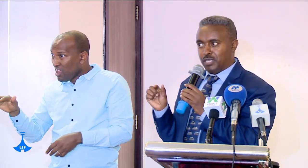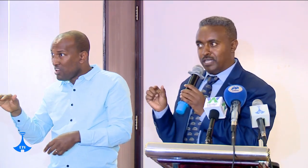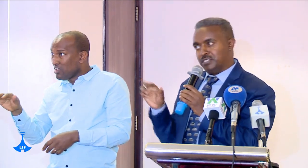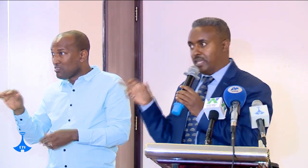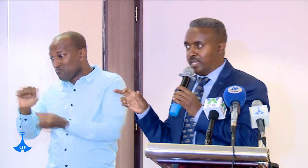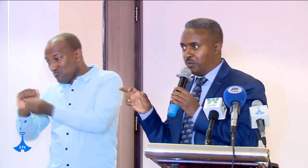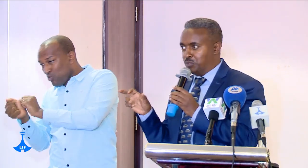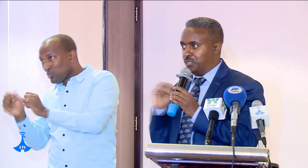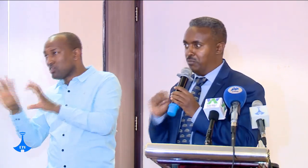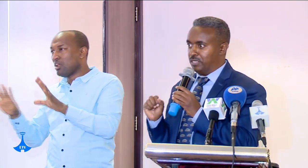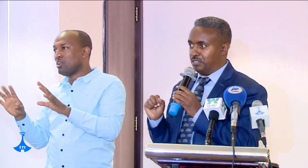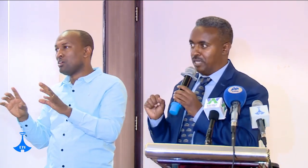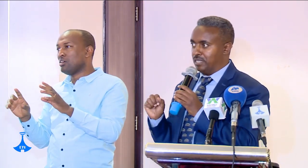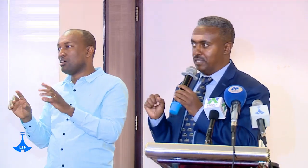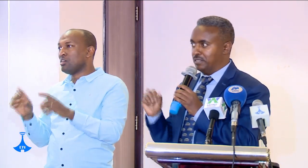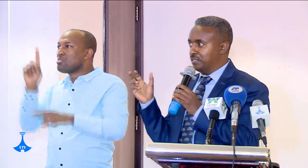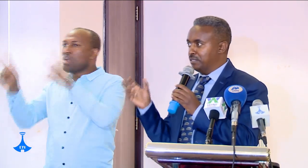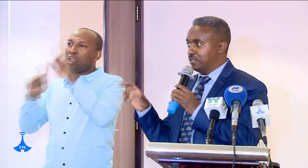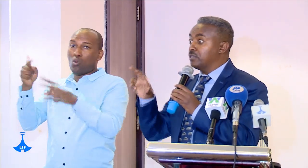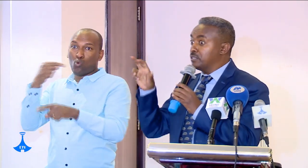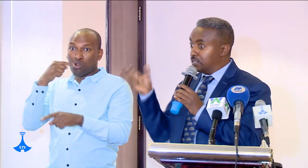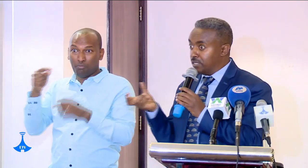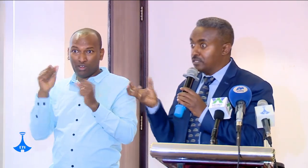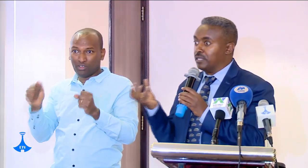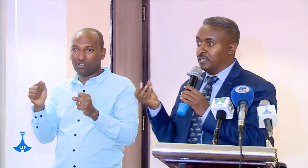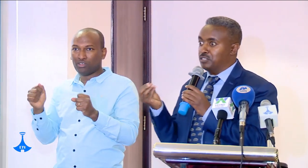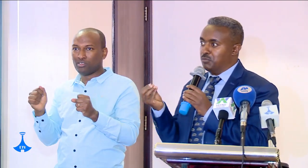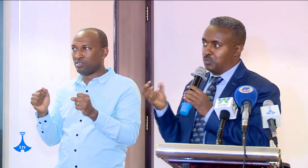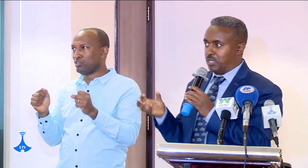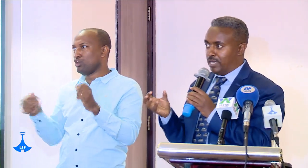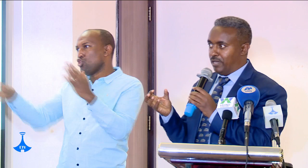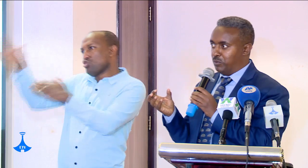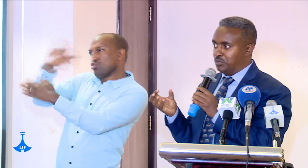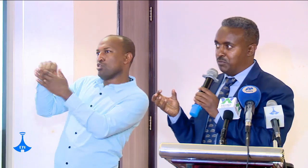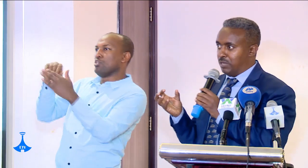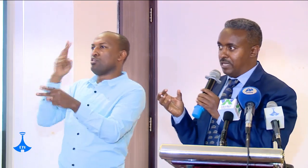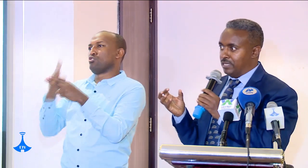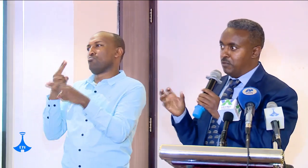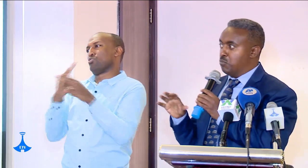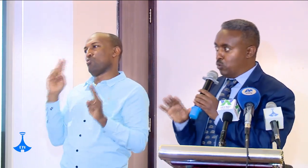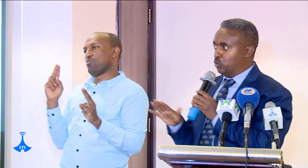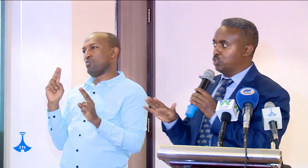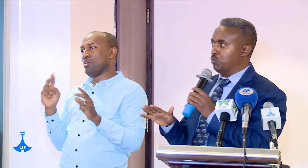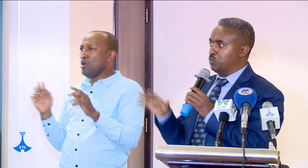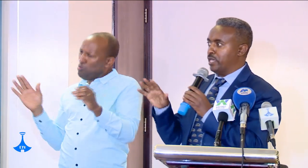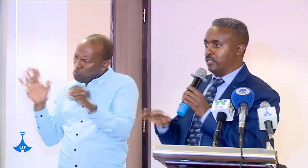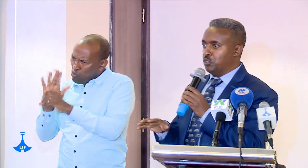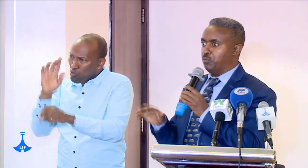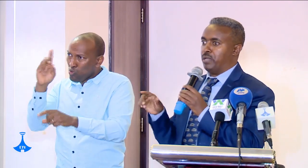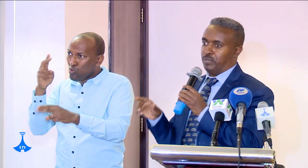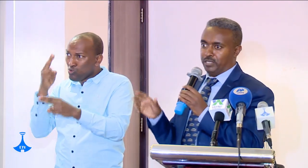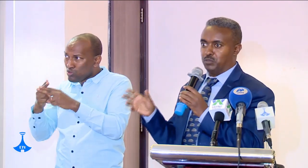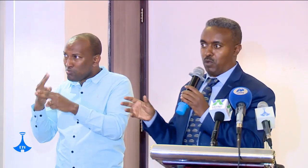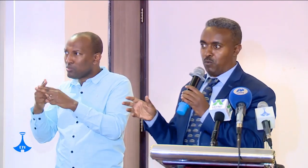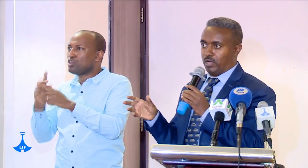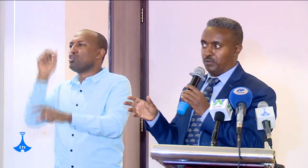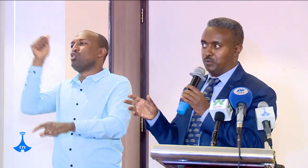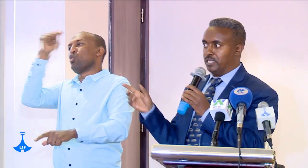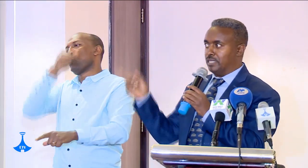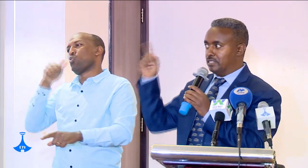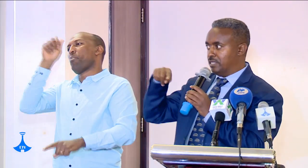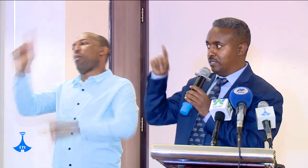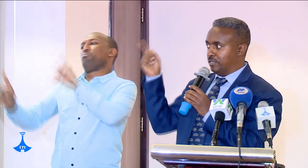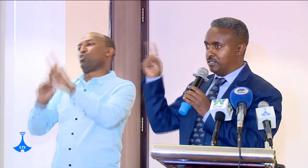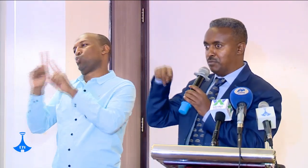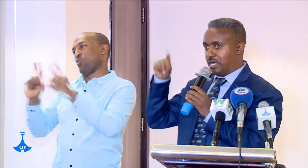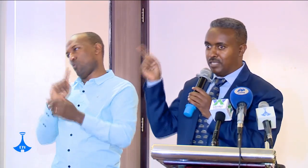ሊለን ይችላል። ሳይን ላንጉጅ ሊባል ይችላል። ጥቅል ስም ነው ሳይን ላንጉጅ ሲባል። ሙሉ ስሙ የኢትዮጵያ ምልክት ቋንቋ ነው።